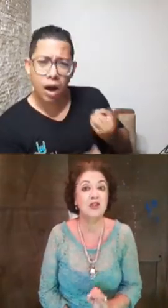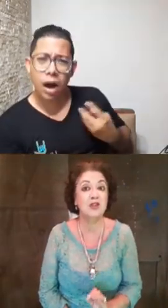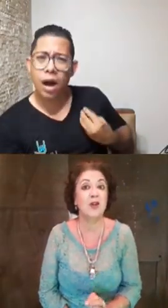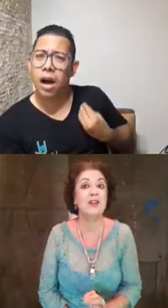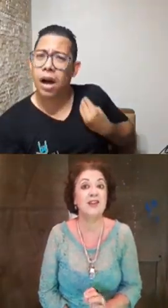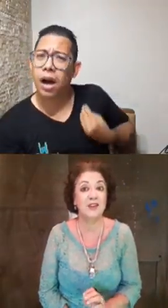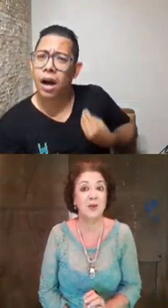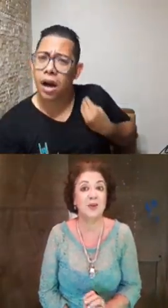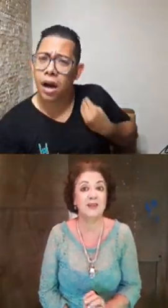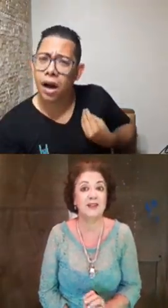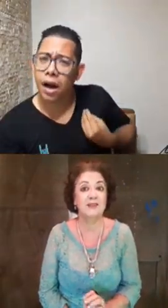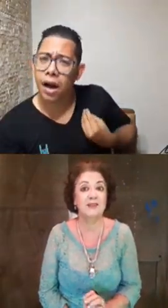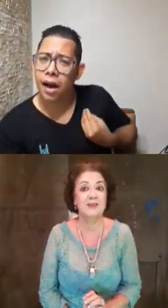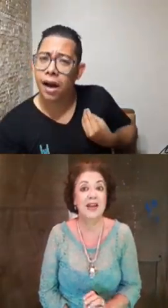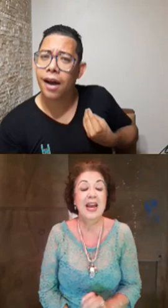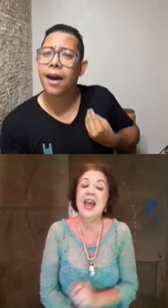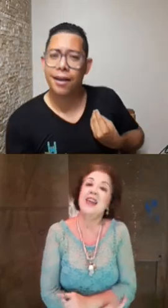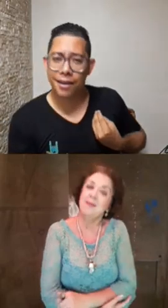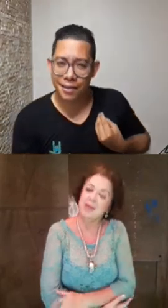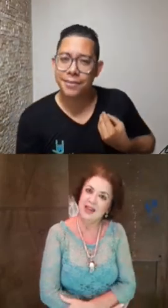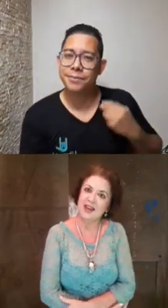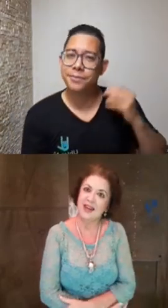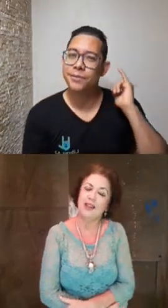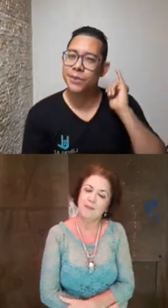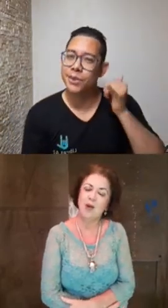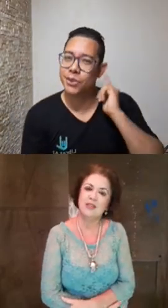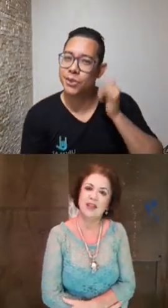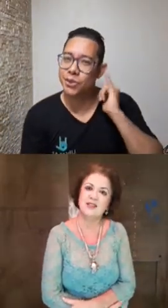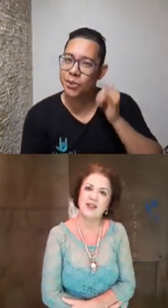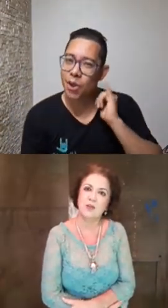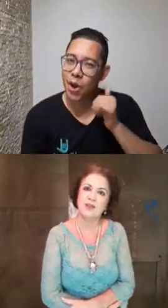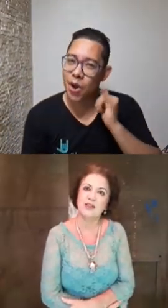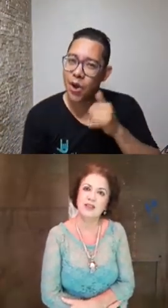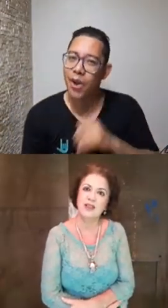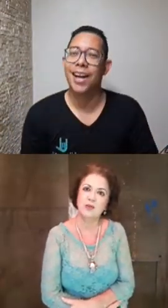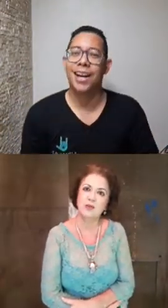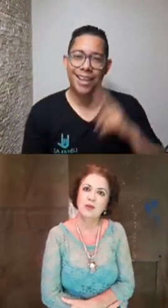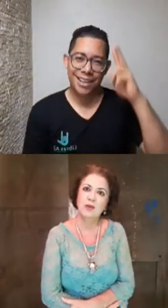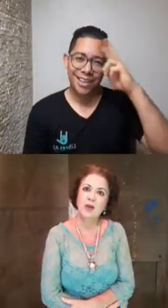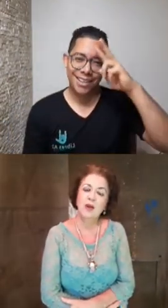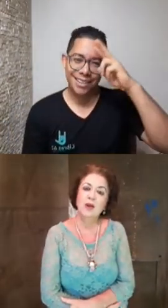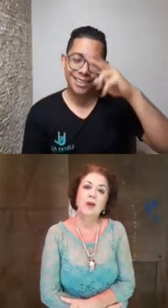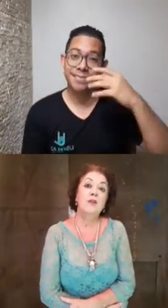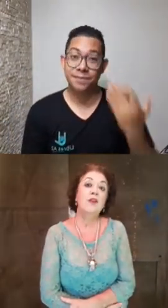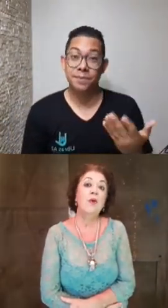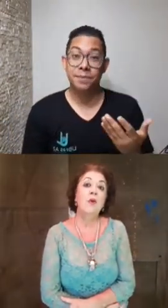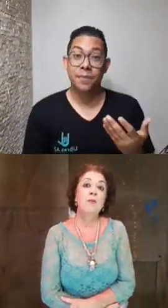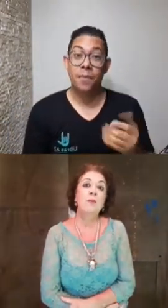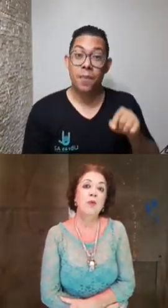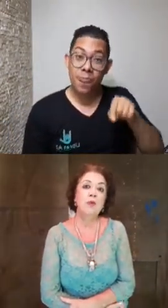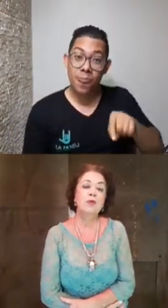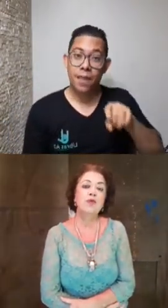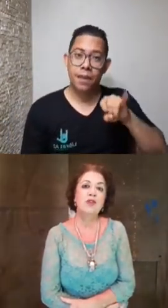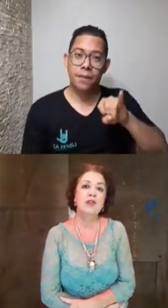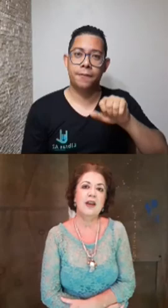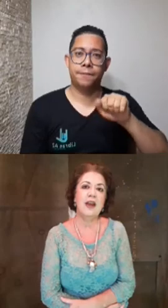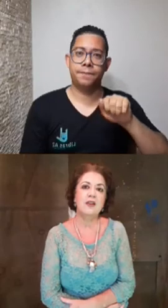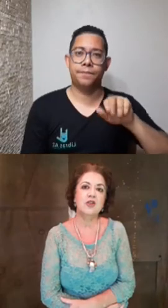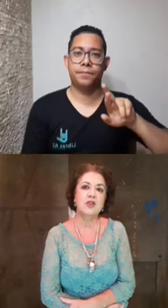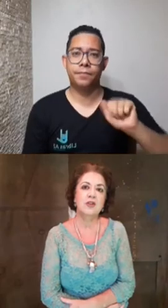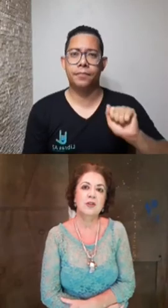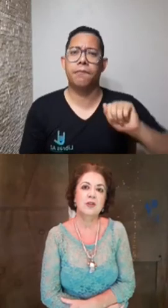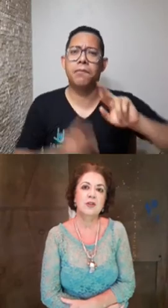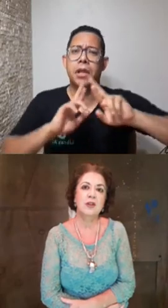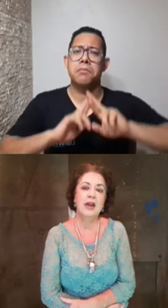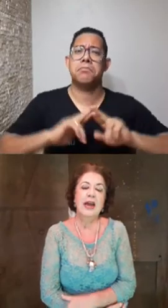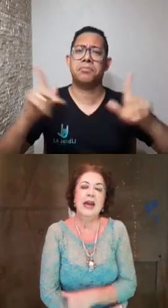uma história que conta, é que a menina, depois desse acontecido, ficou muito